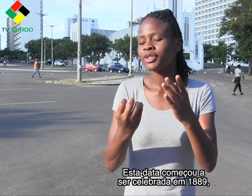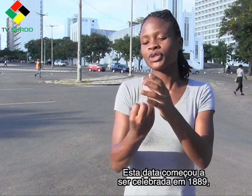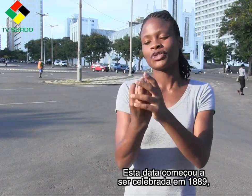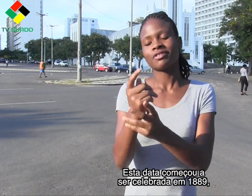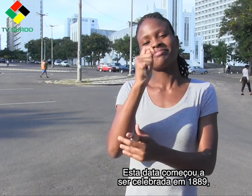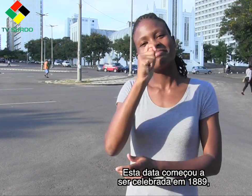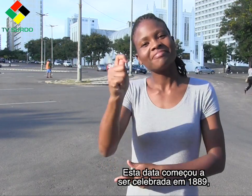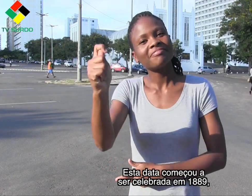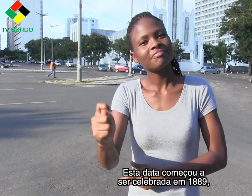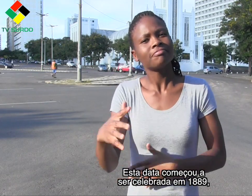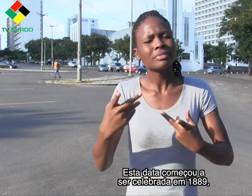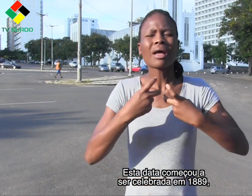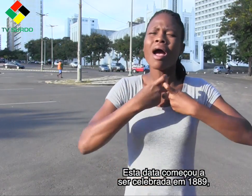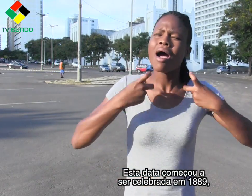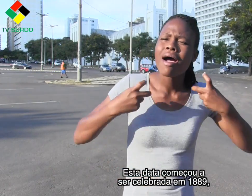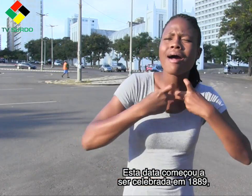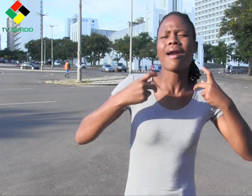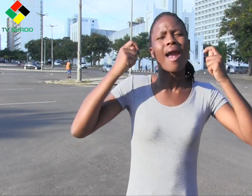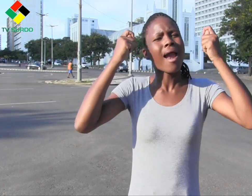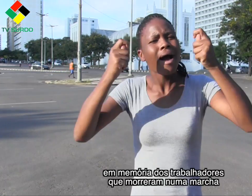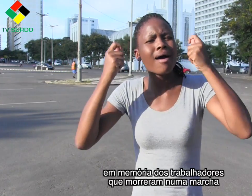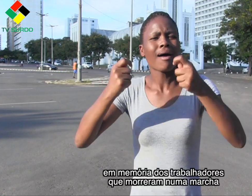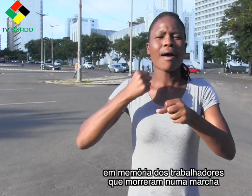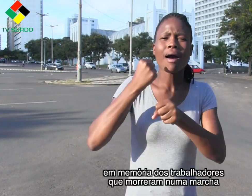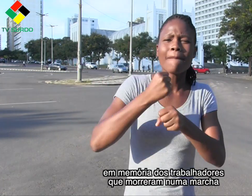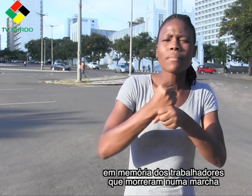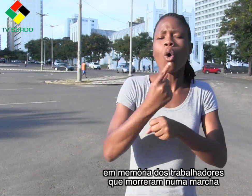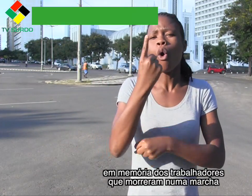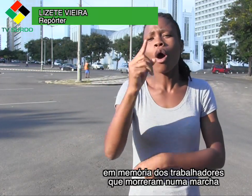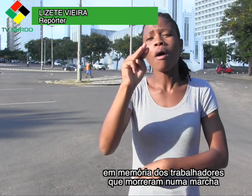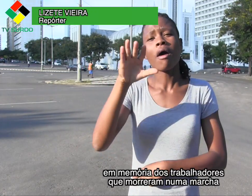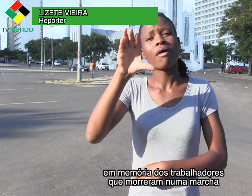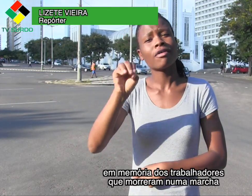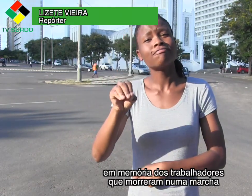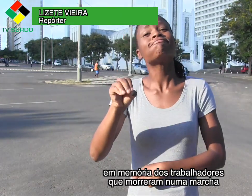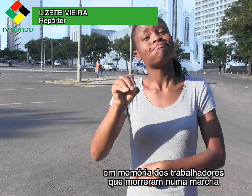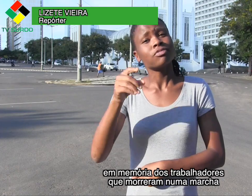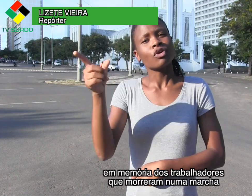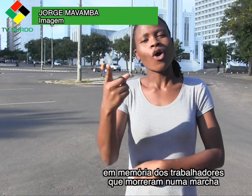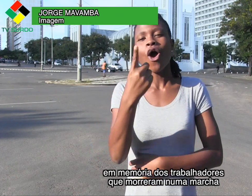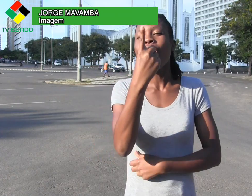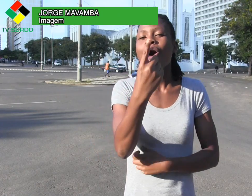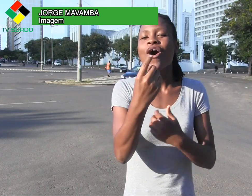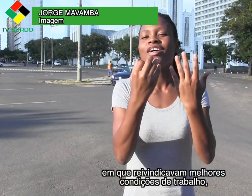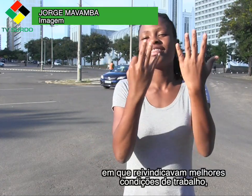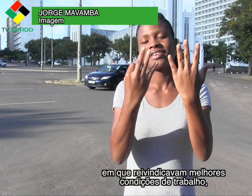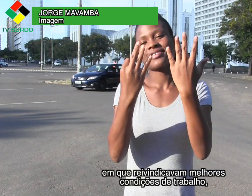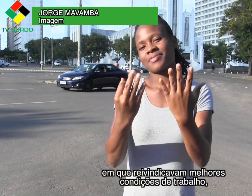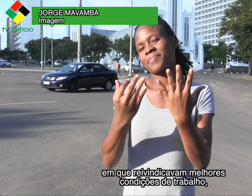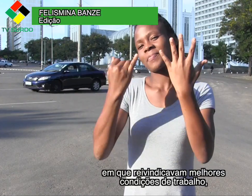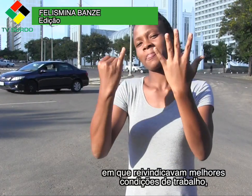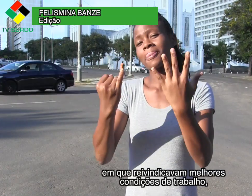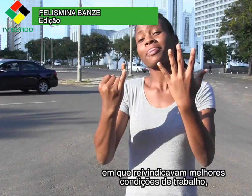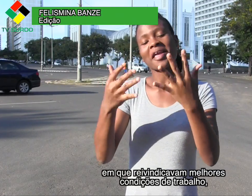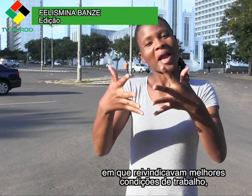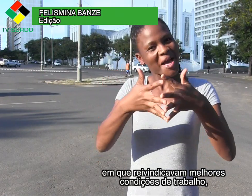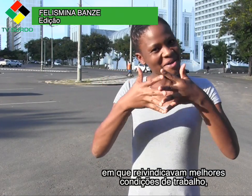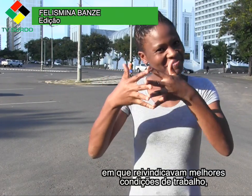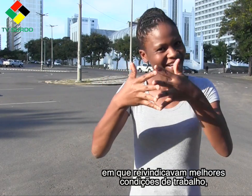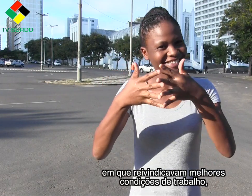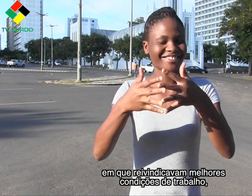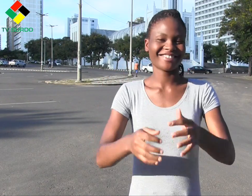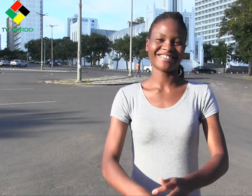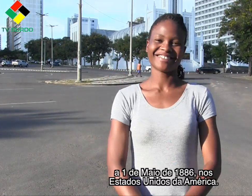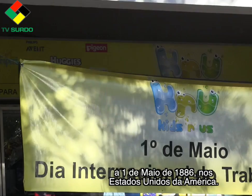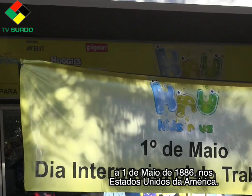celebrada em 1889 em memória dos trabalhadores que morreram numa marcha em que reivindicavam melhores condições